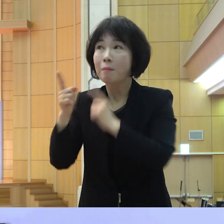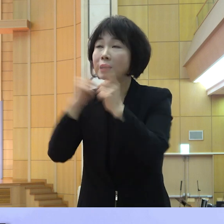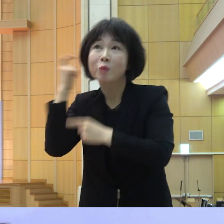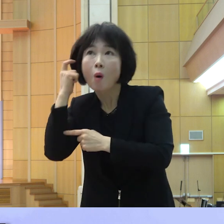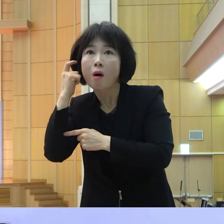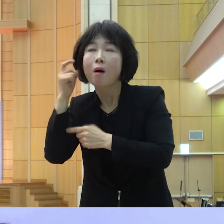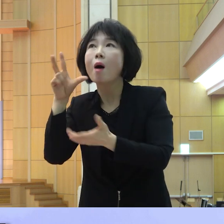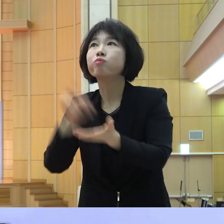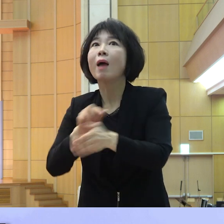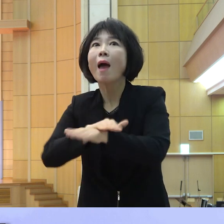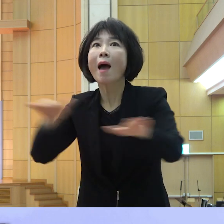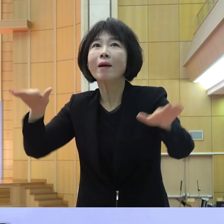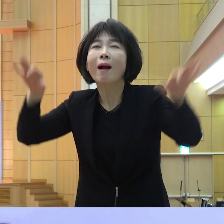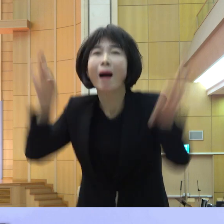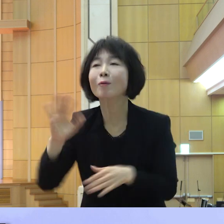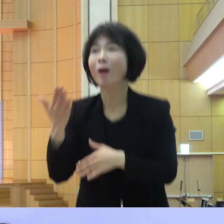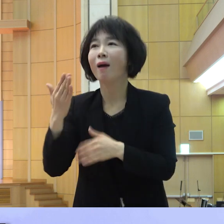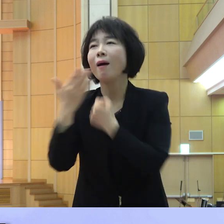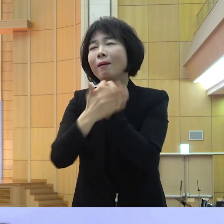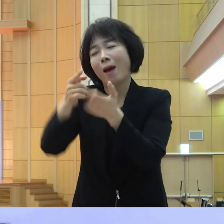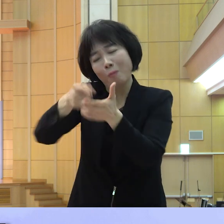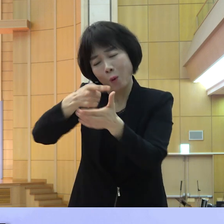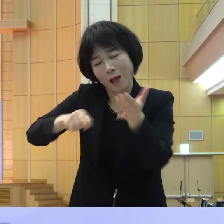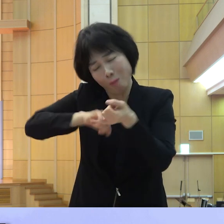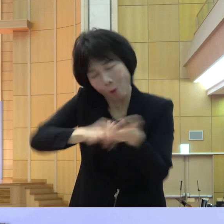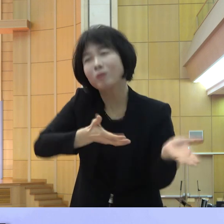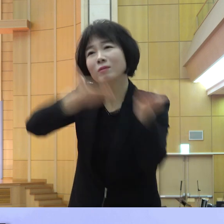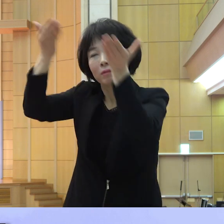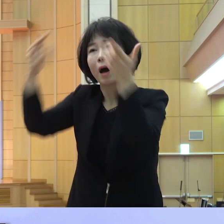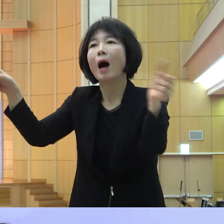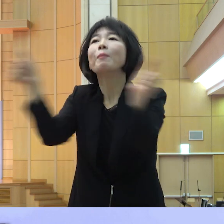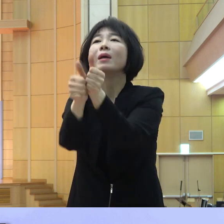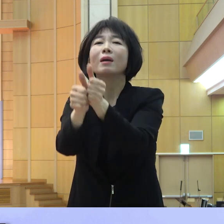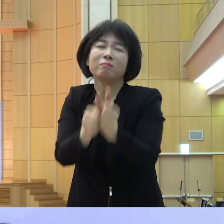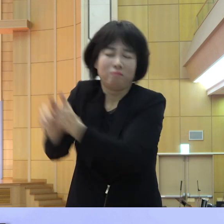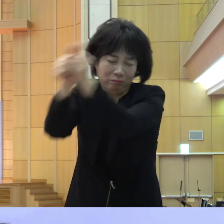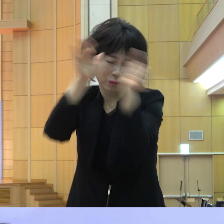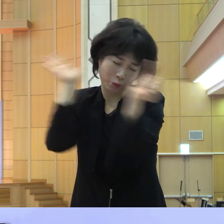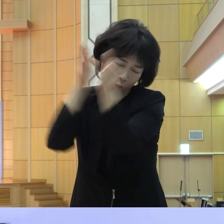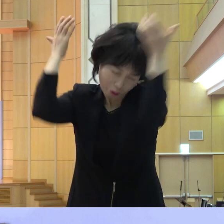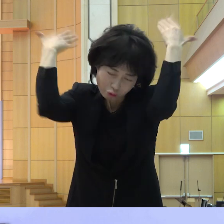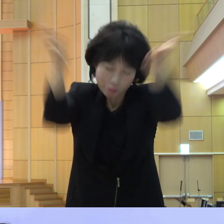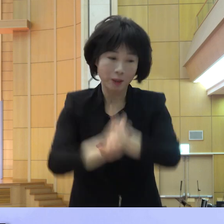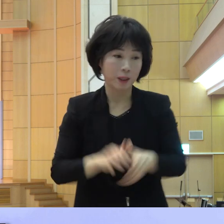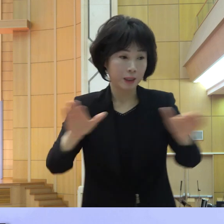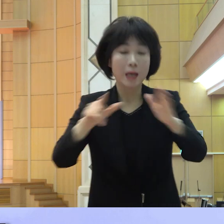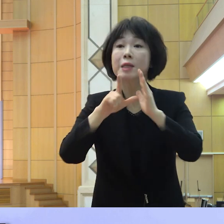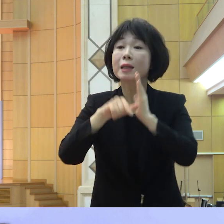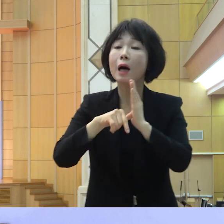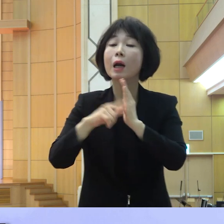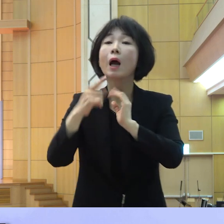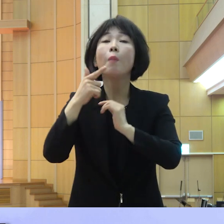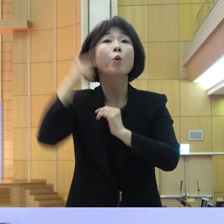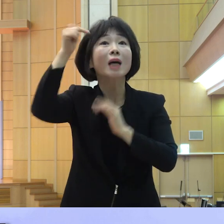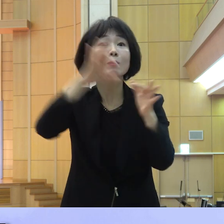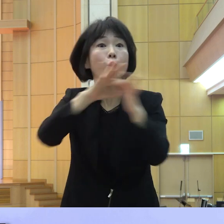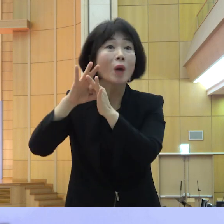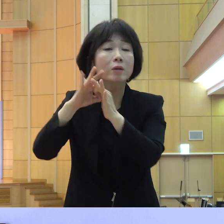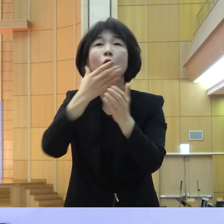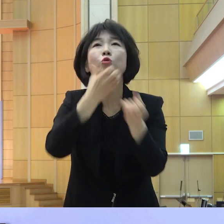해결받고 하나님의 은혜에 보답할 수 있도록 하나님이 함께여 주시옵소서. 이 시간 주의 종을